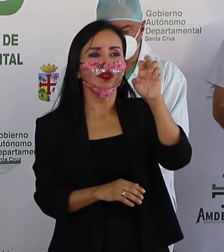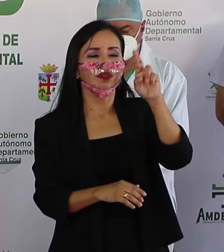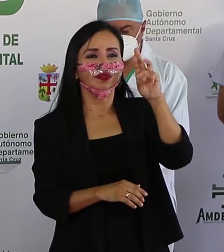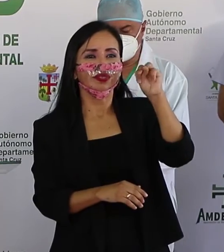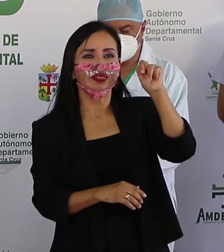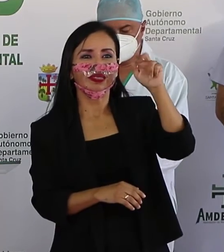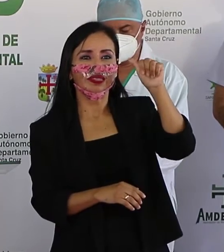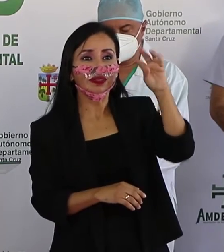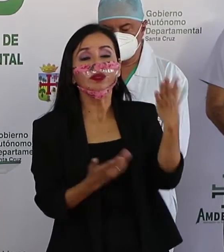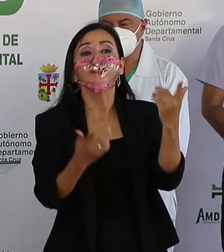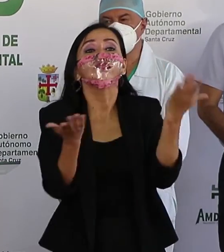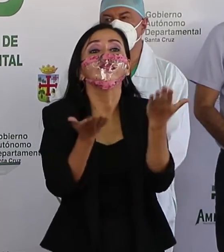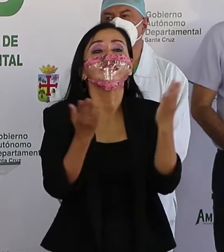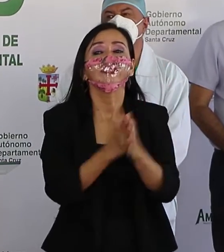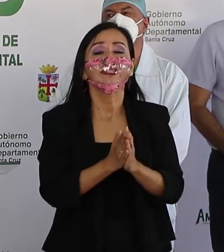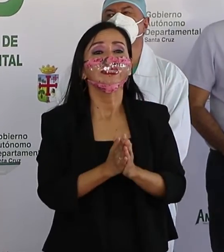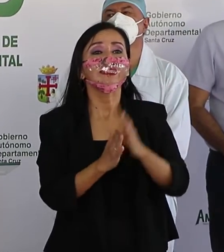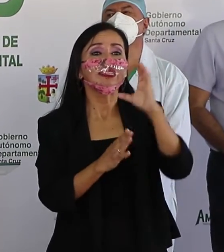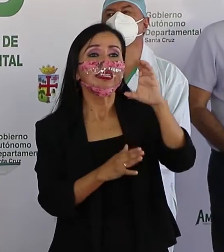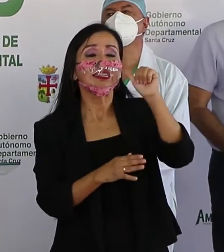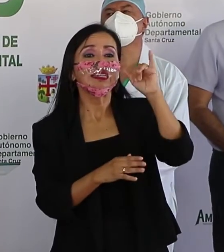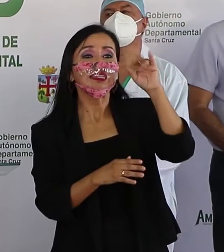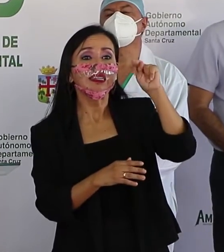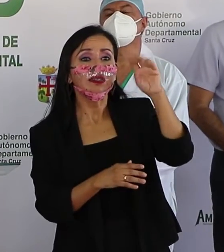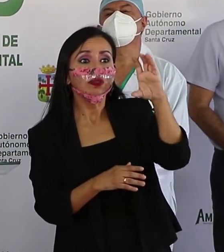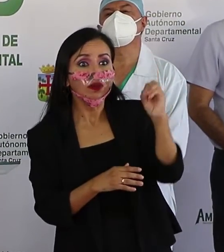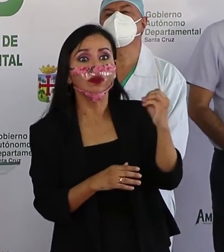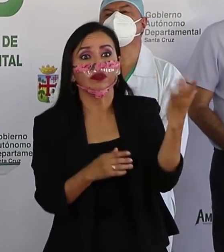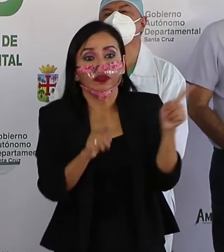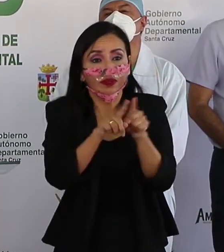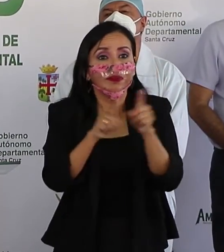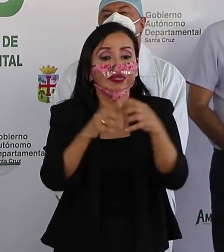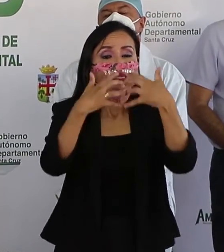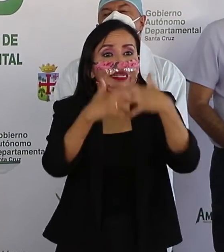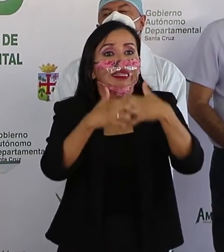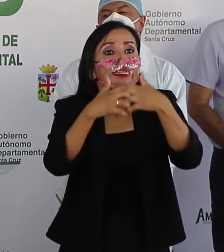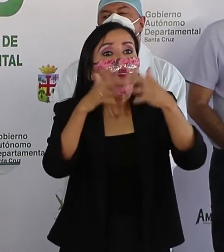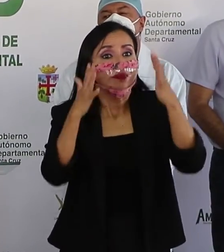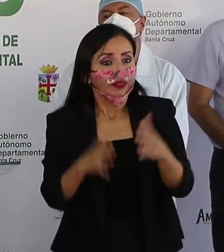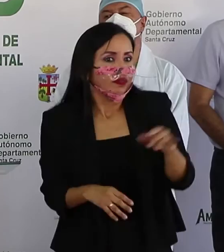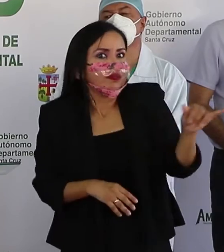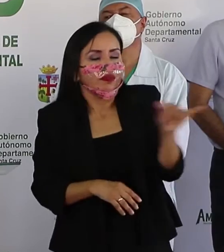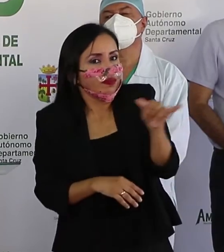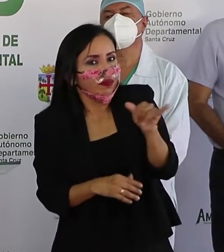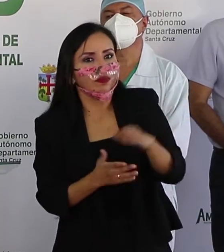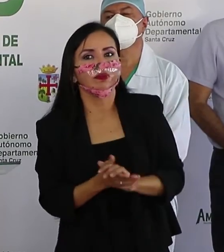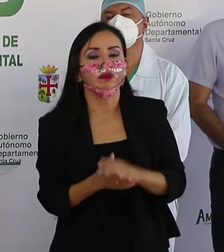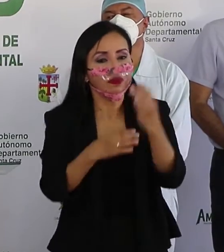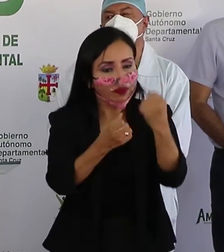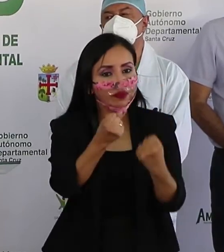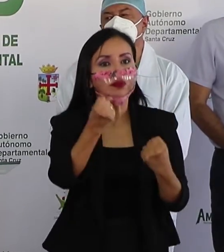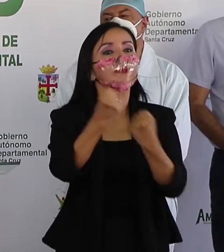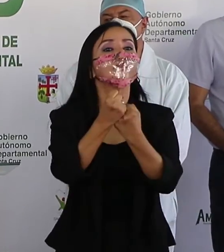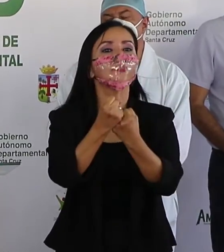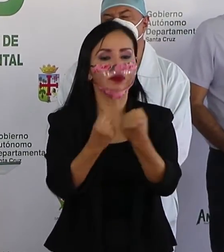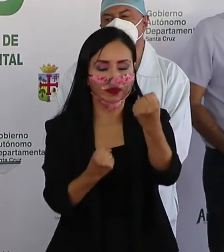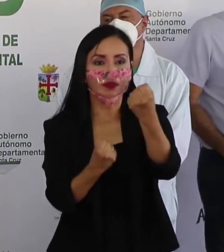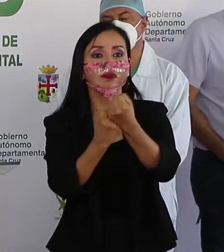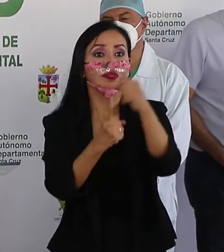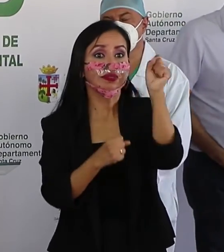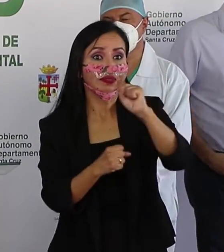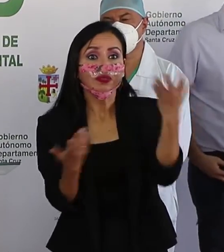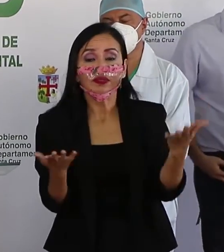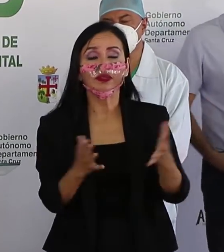la Cámara de Industria y Comercio, que el sector empresarial nos ha hecho también un apoyo, un aporte